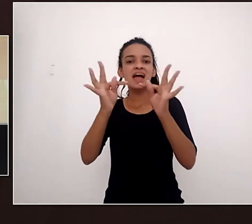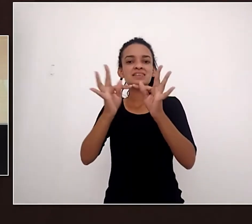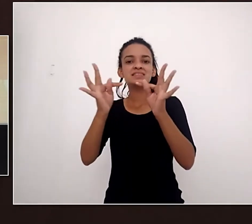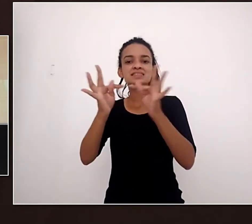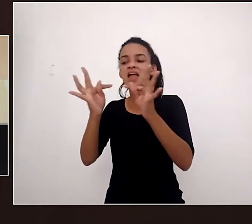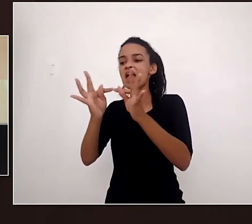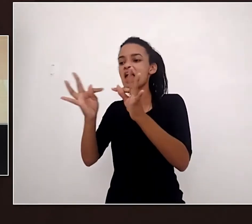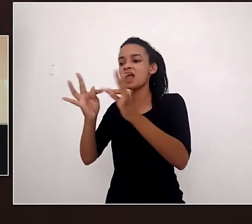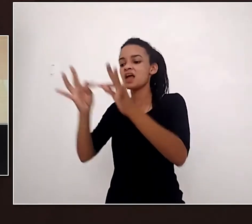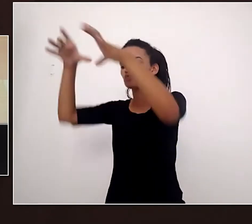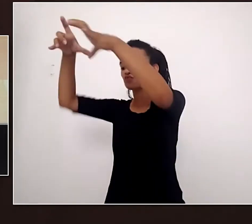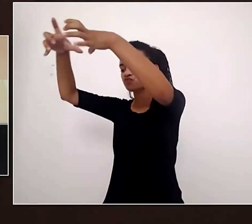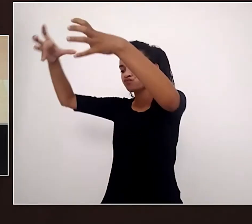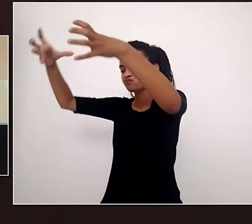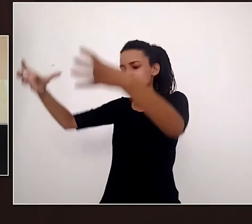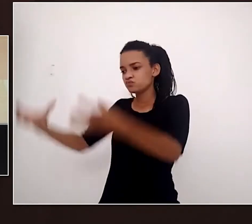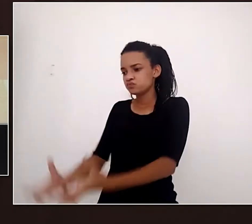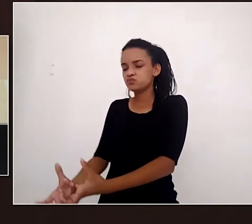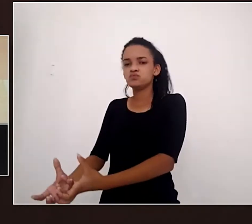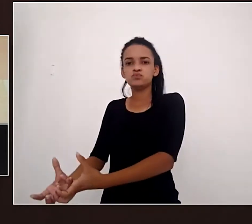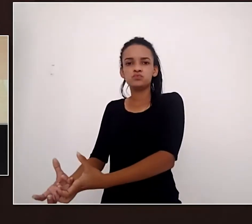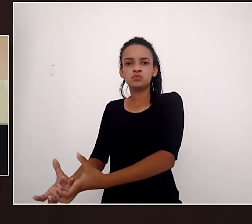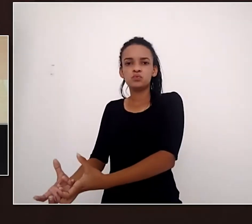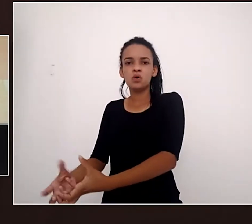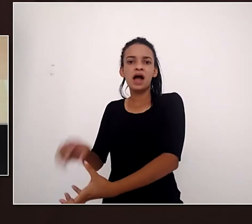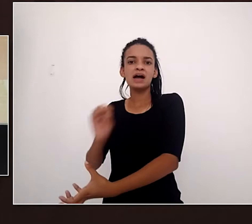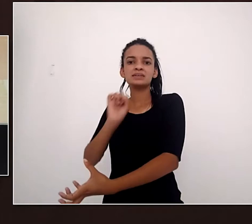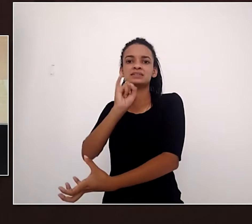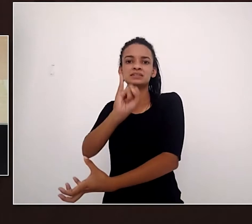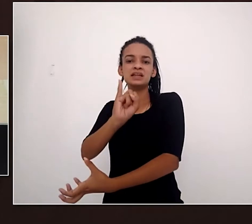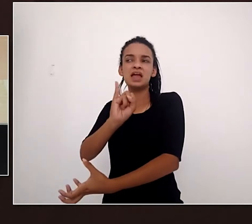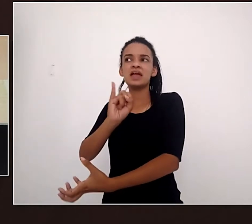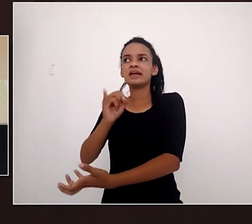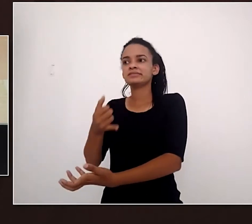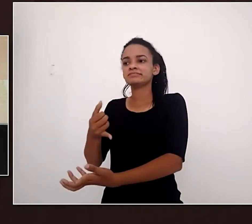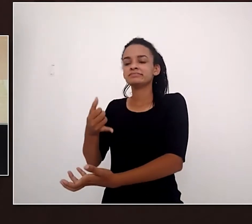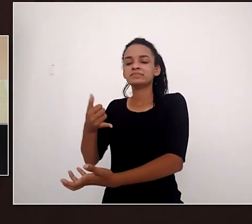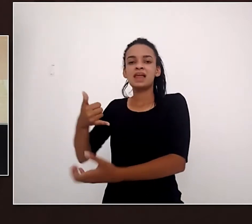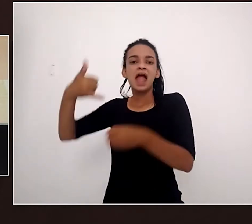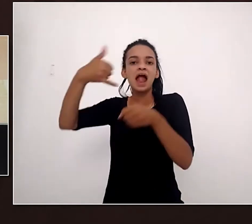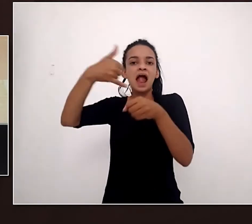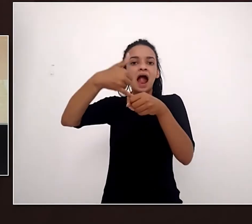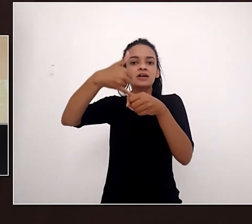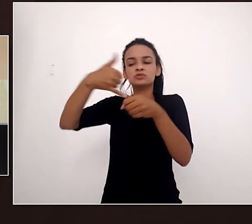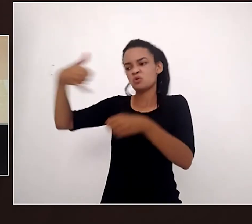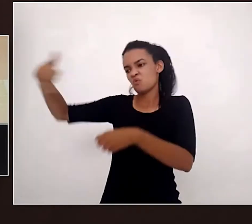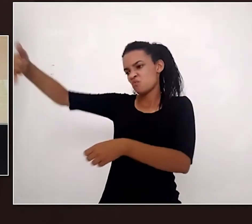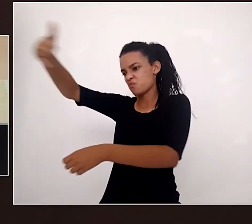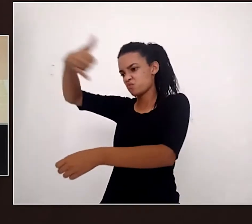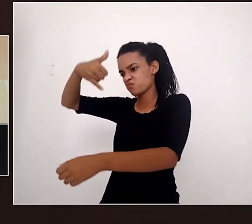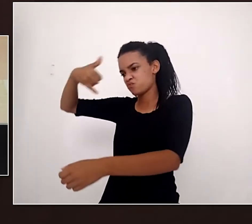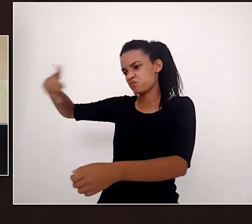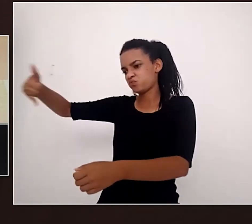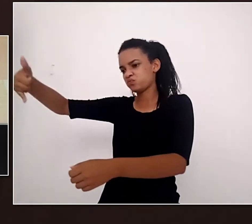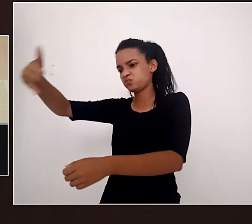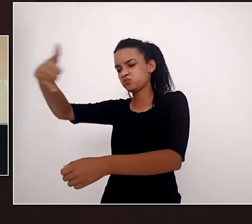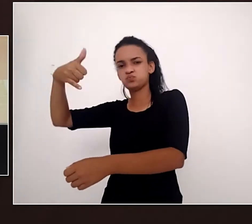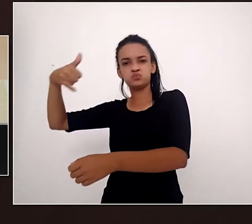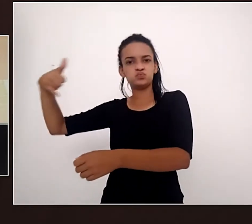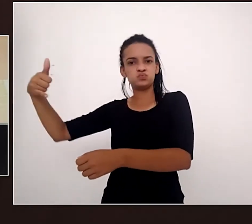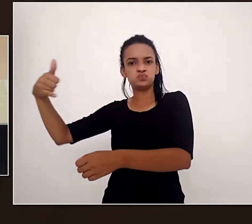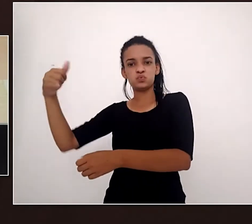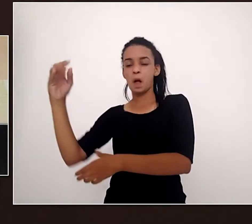com cera, né, ou com piche, ou com qualquer material inflamável, e com uma estaca mantinha,